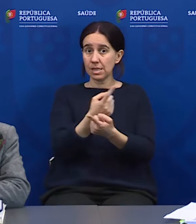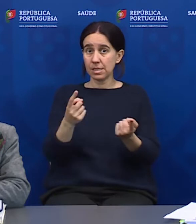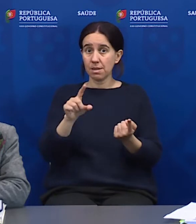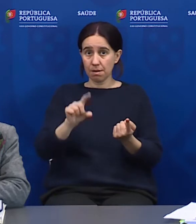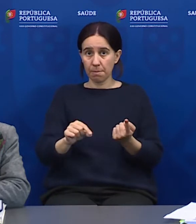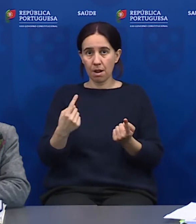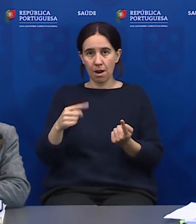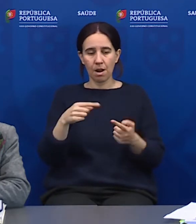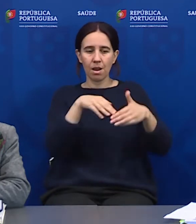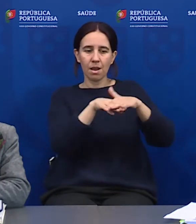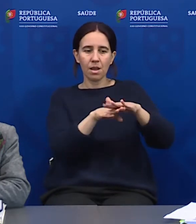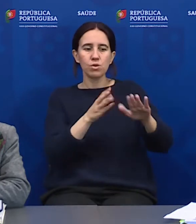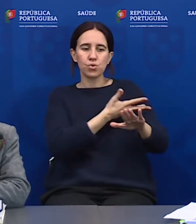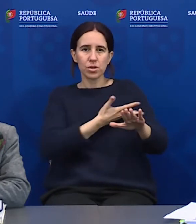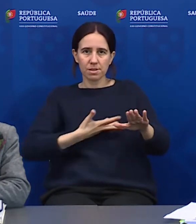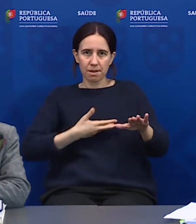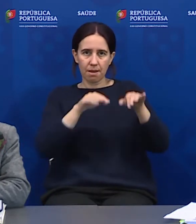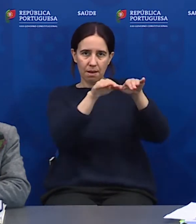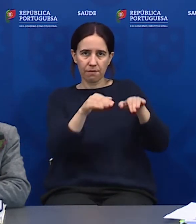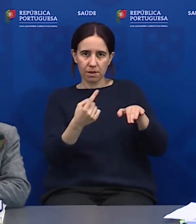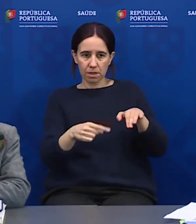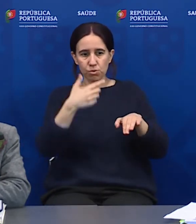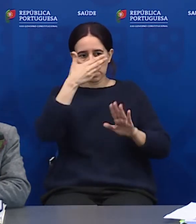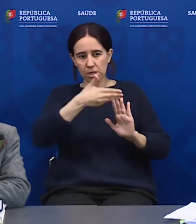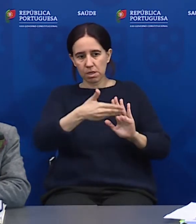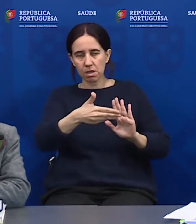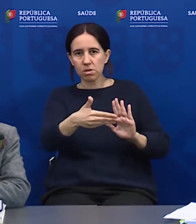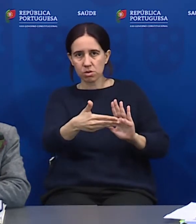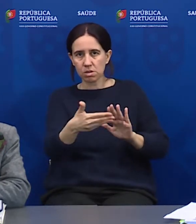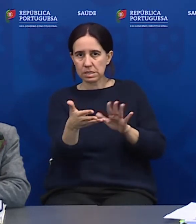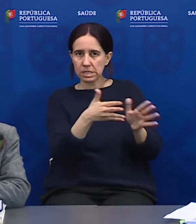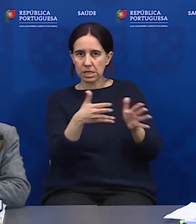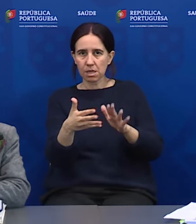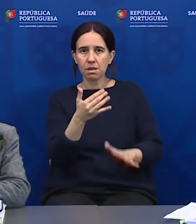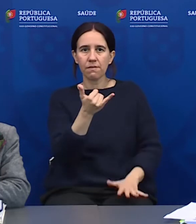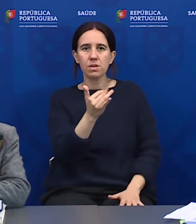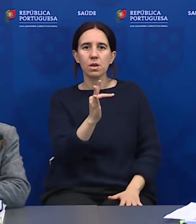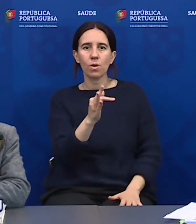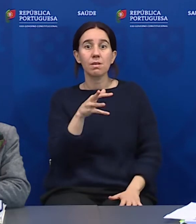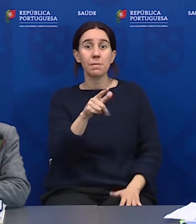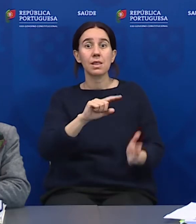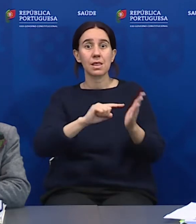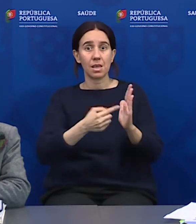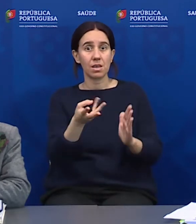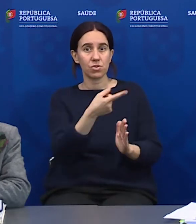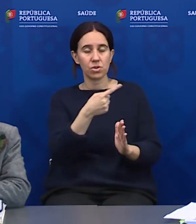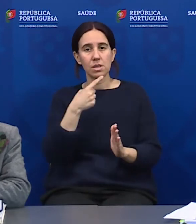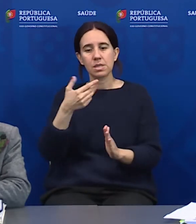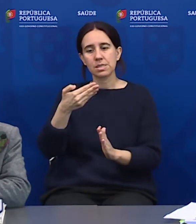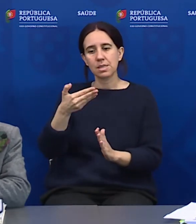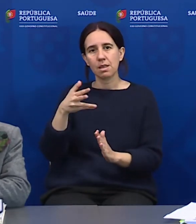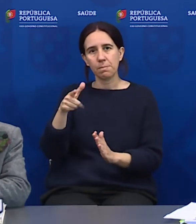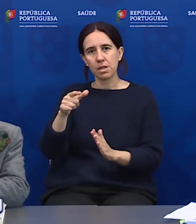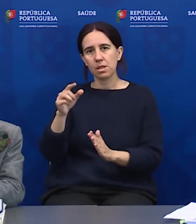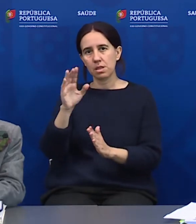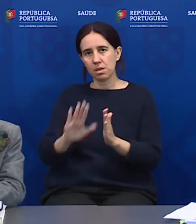uma reserva de capacidade, por exemplo, para os próximos dias, cerca de 24 mil testes, 17 mil no SNS,